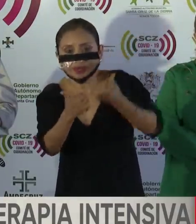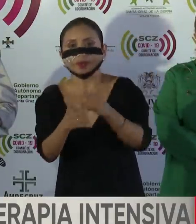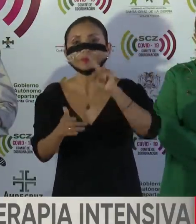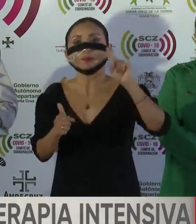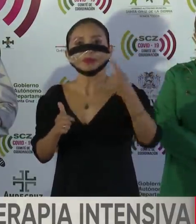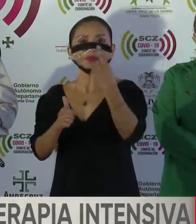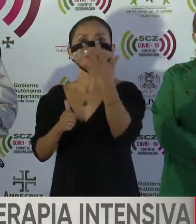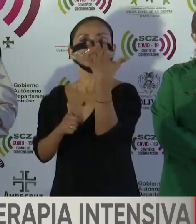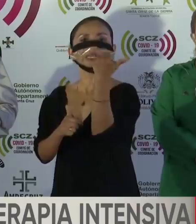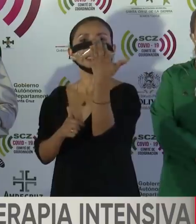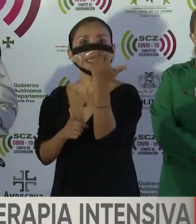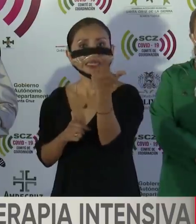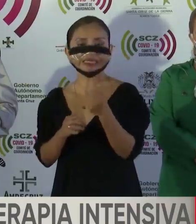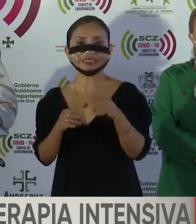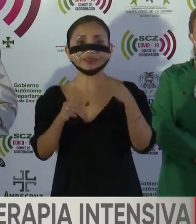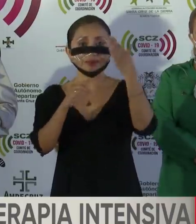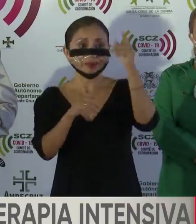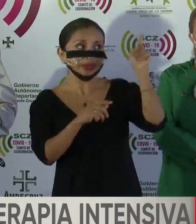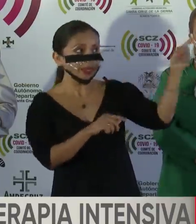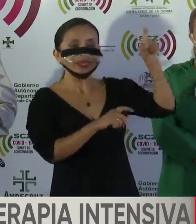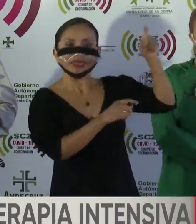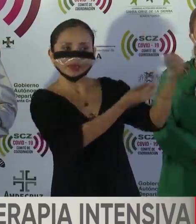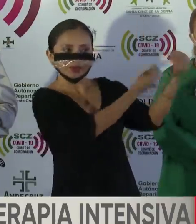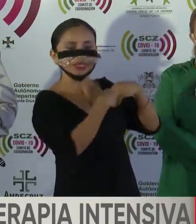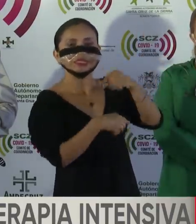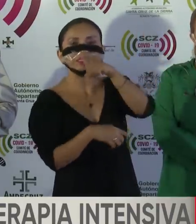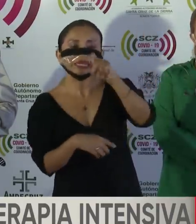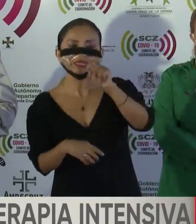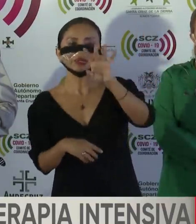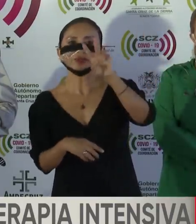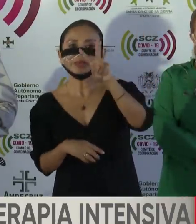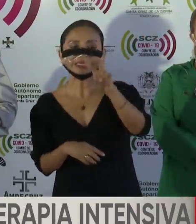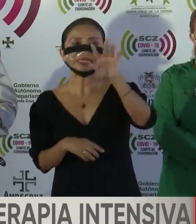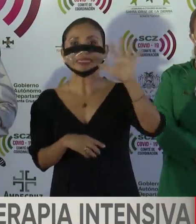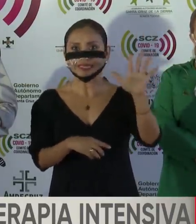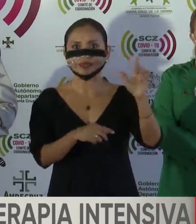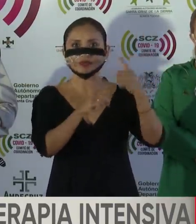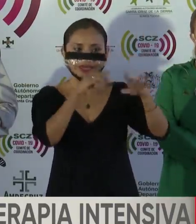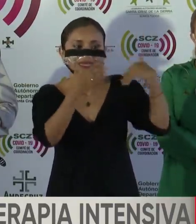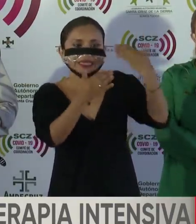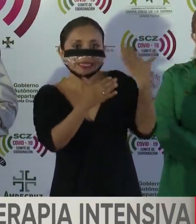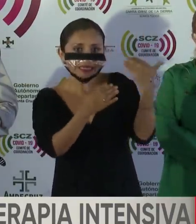15 de las 125 acordadas. En el Hospital San Juan